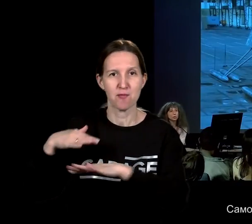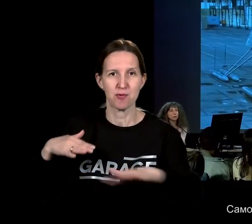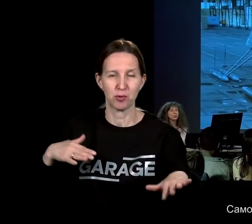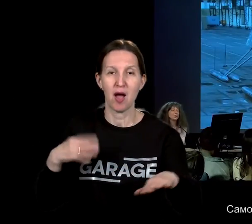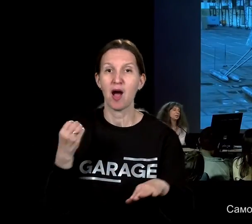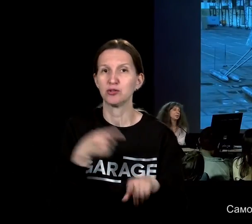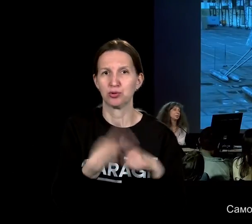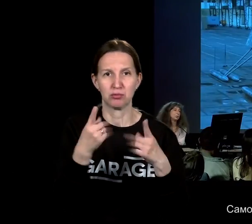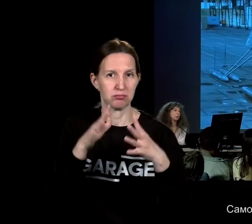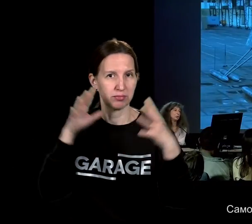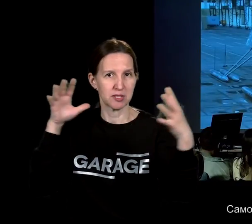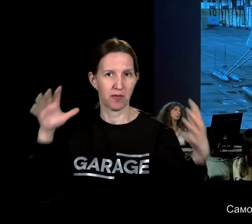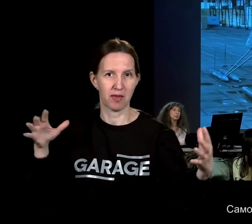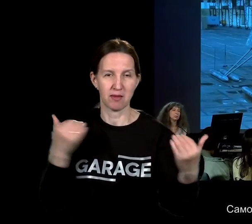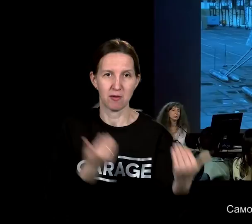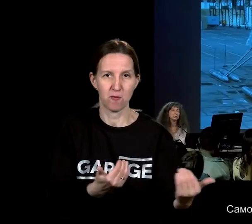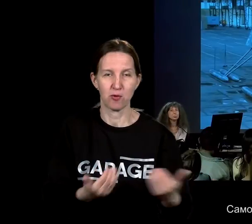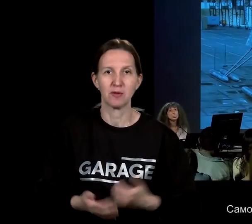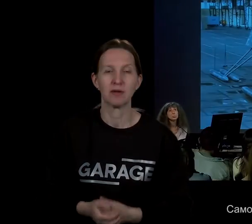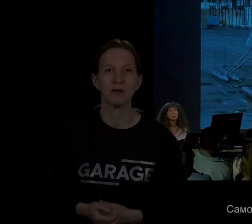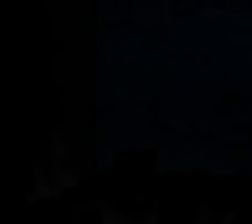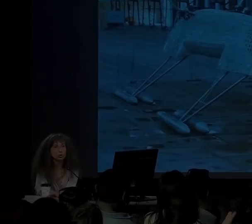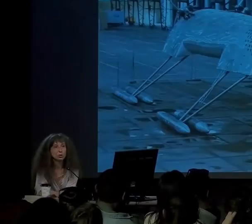самое большое его произведение.